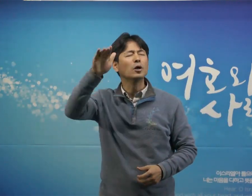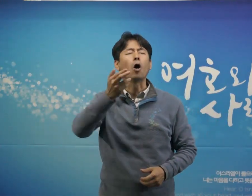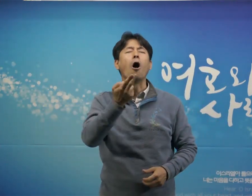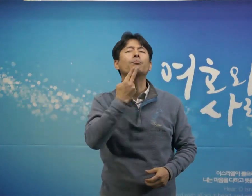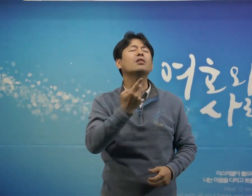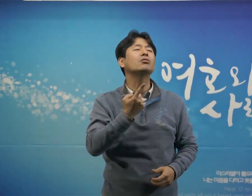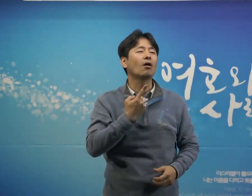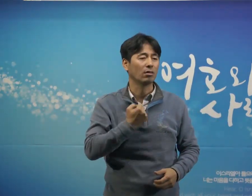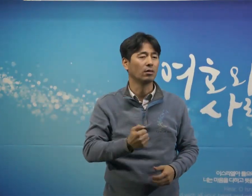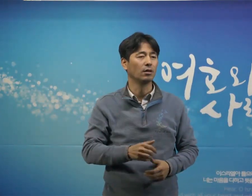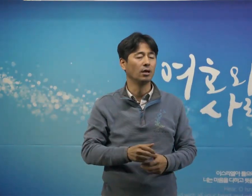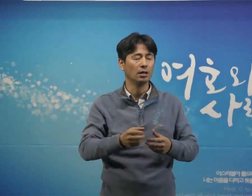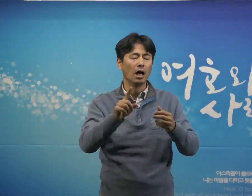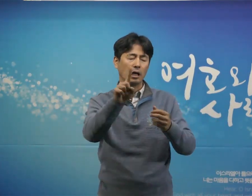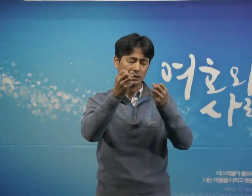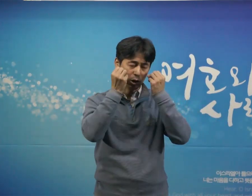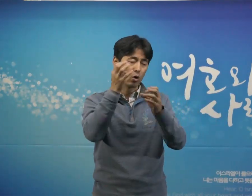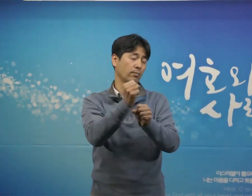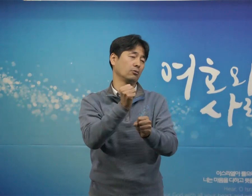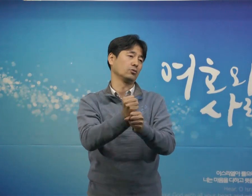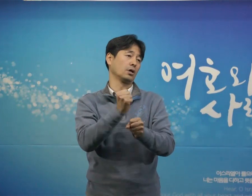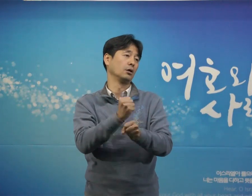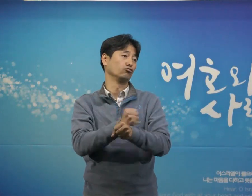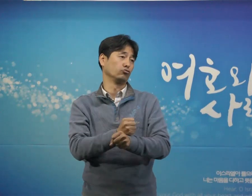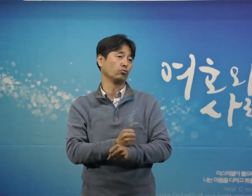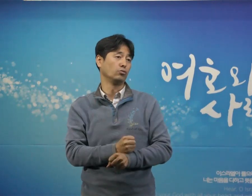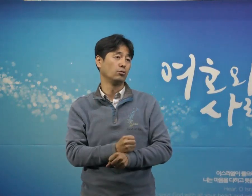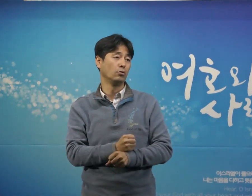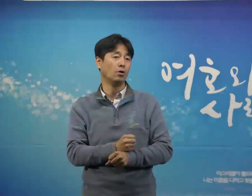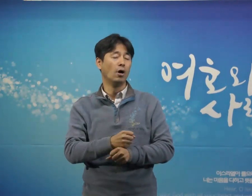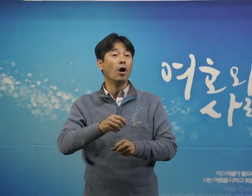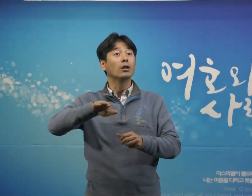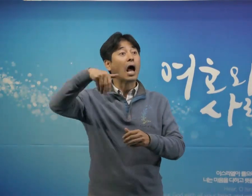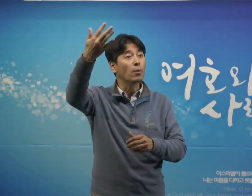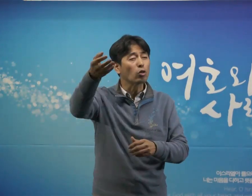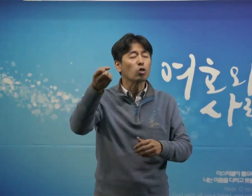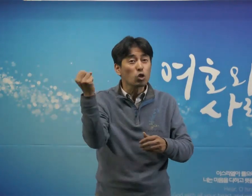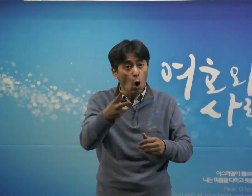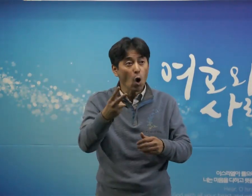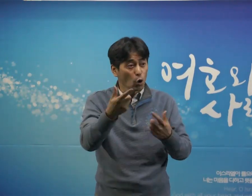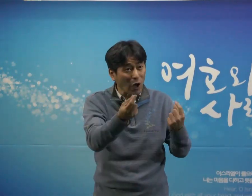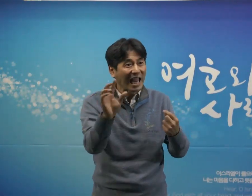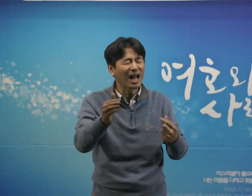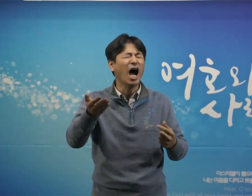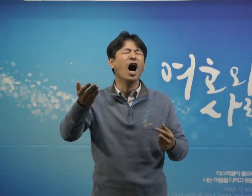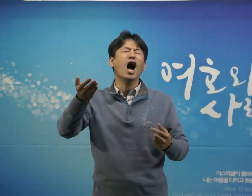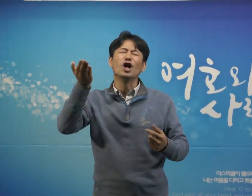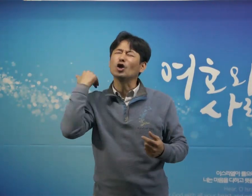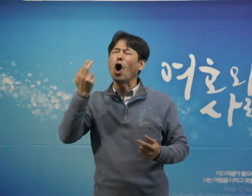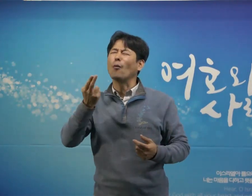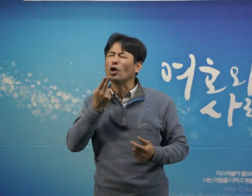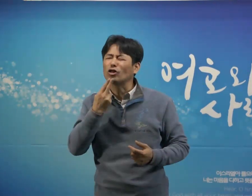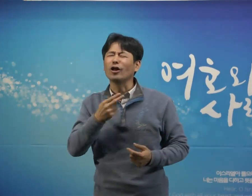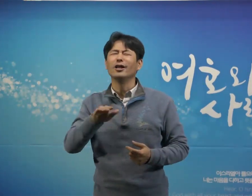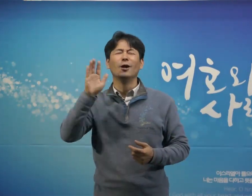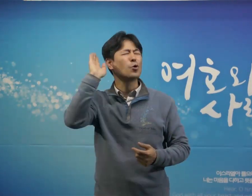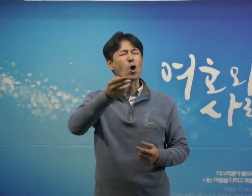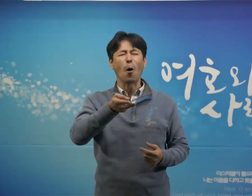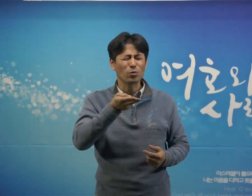상황 속에서 없었던 새로운 일들을 하나님께서 계획해 주십니다. 그리고 또한 예전에